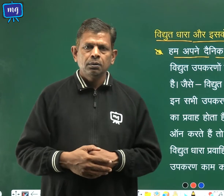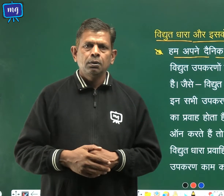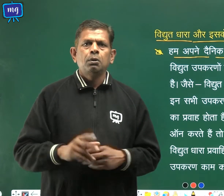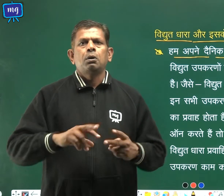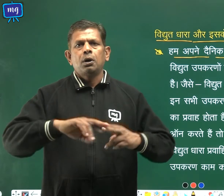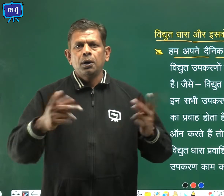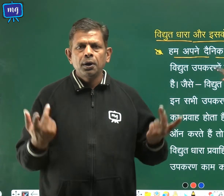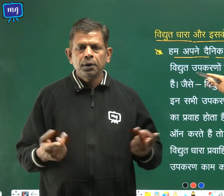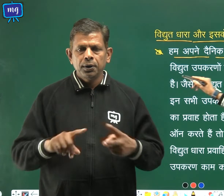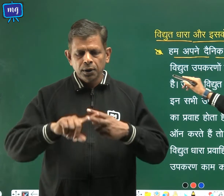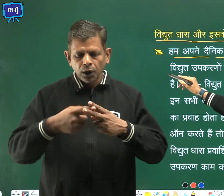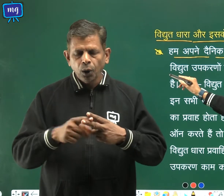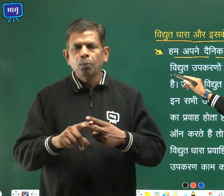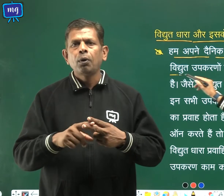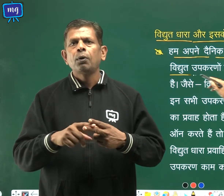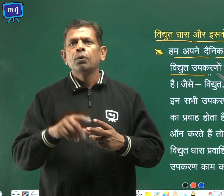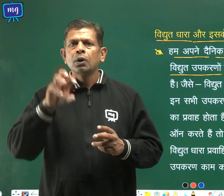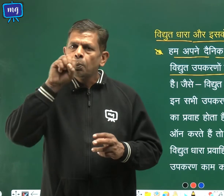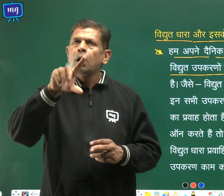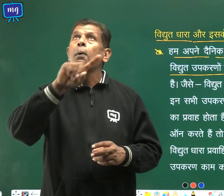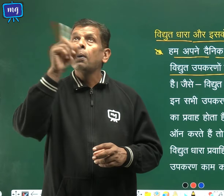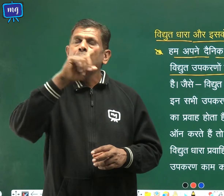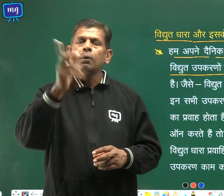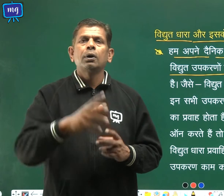अनेक विद्युत उपकरणों का